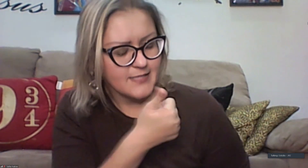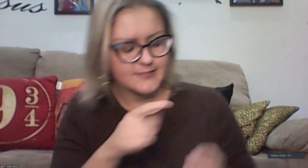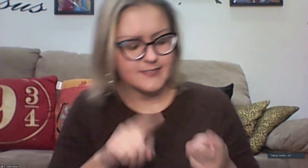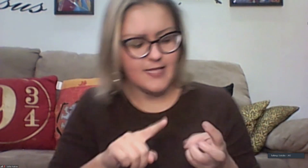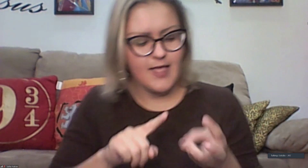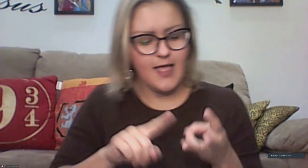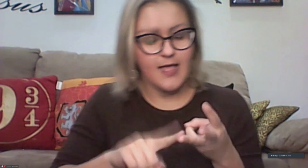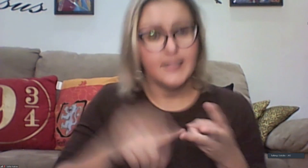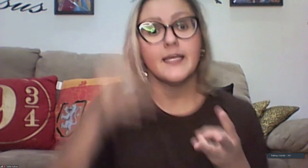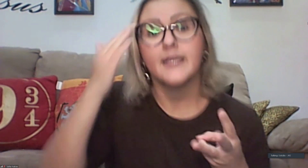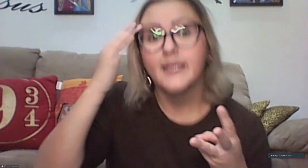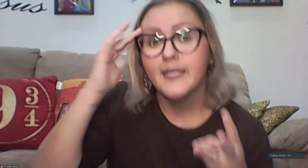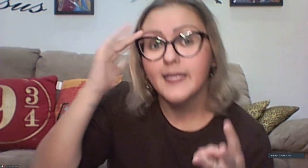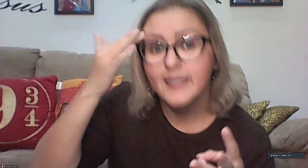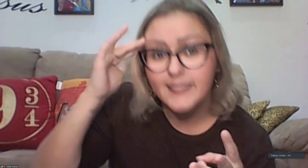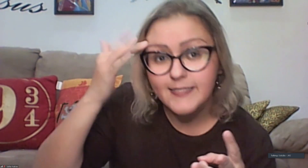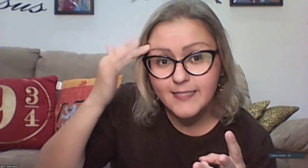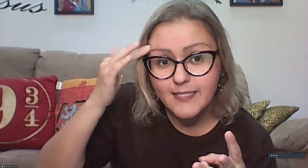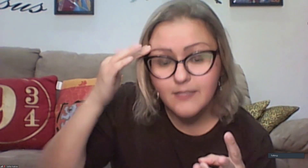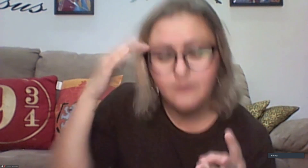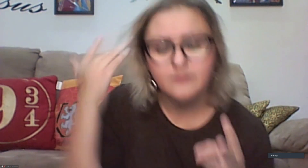Ah, sim, entendi. Não, não entendi.